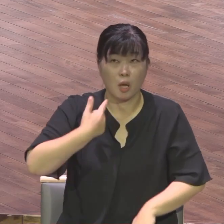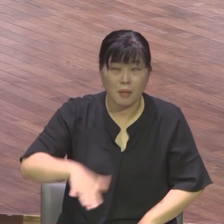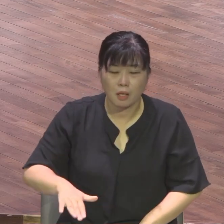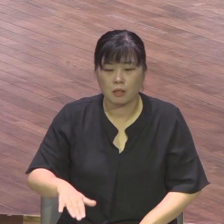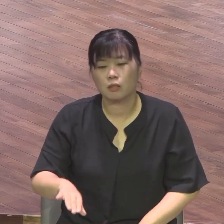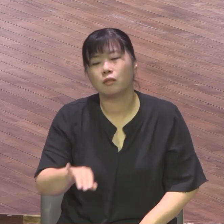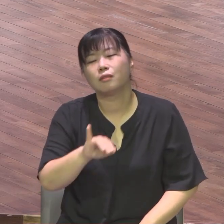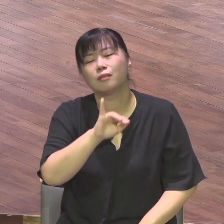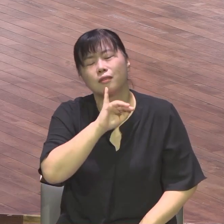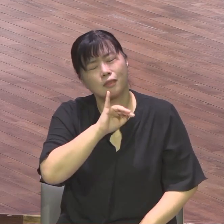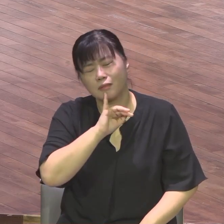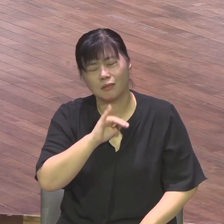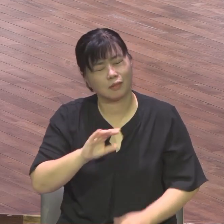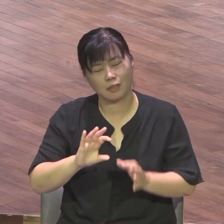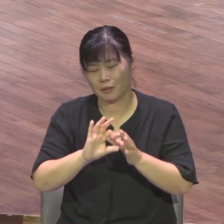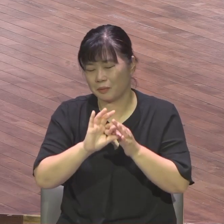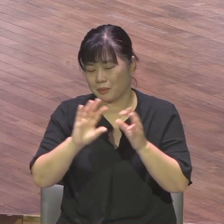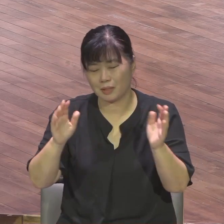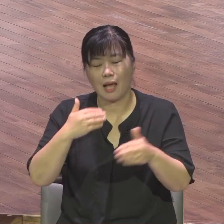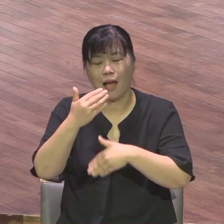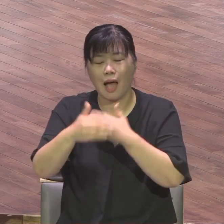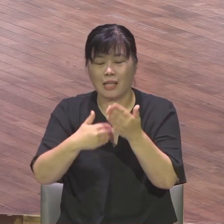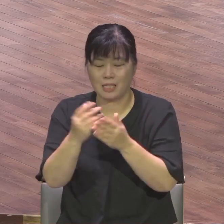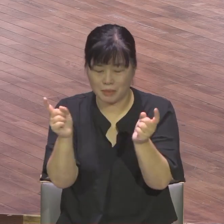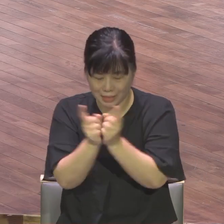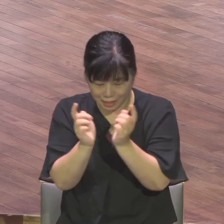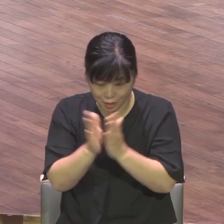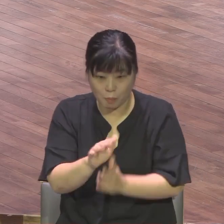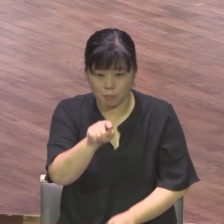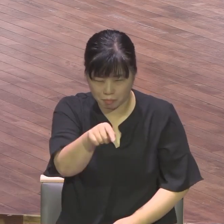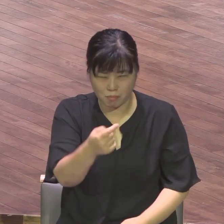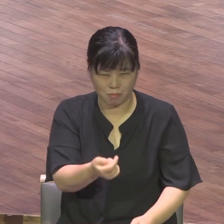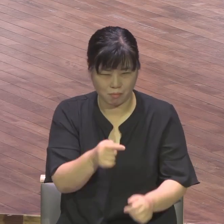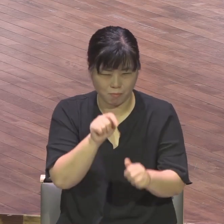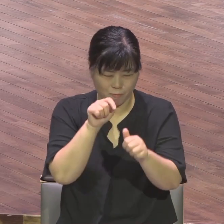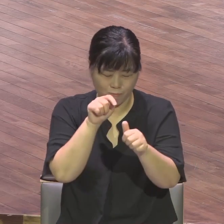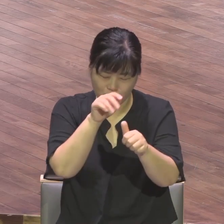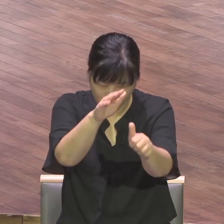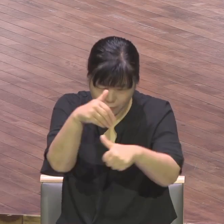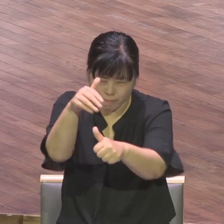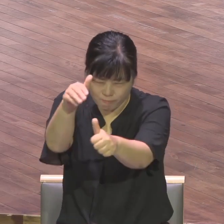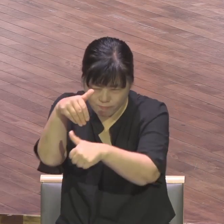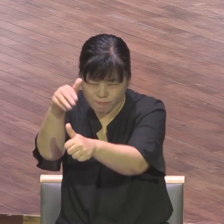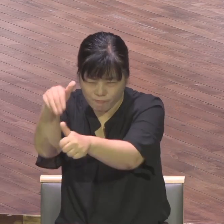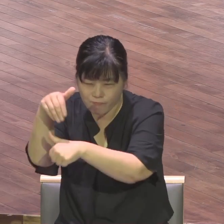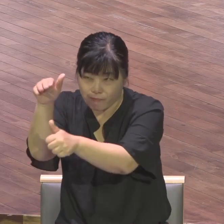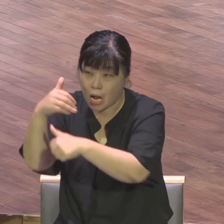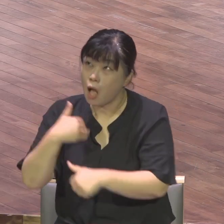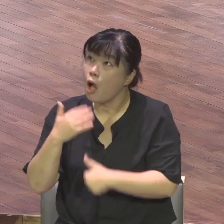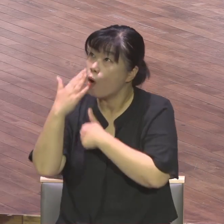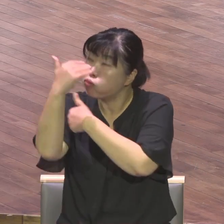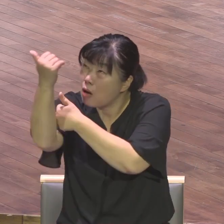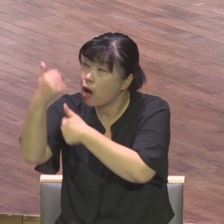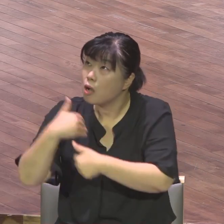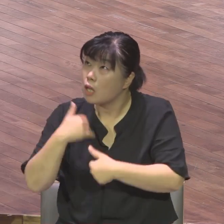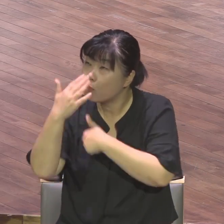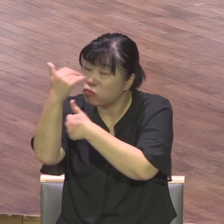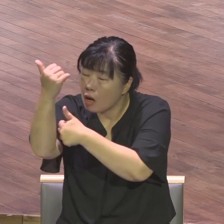나의 손을 통해서 하나님 한 나라를 붙여주사오니 오늘부터 기도하고 품게 하여